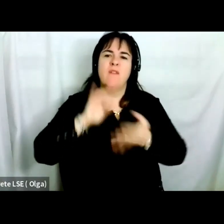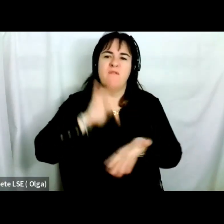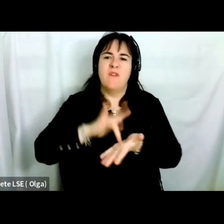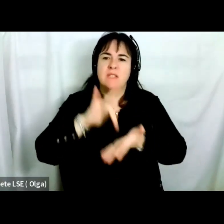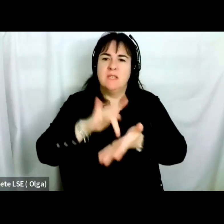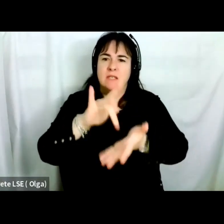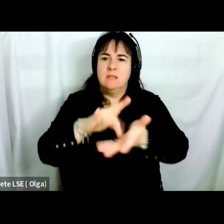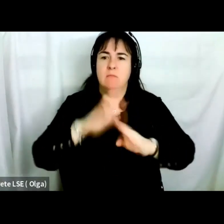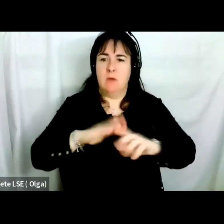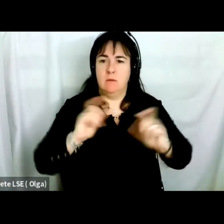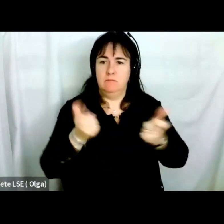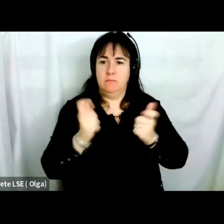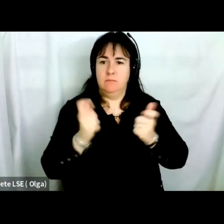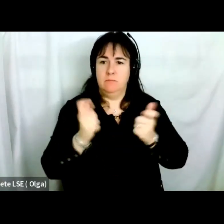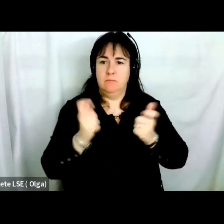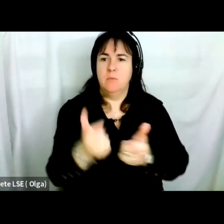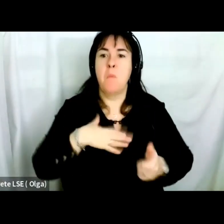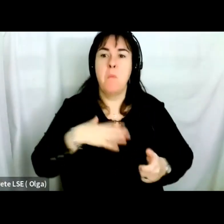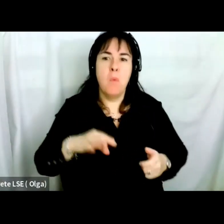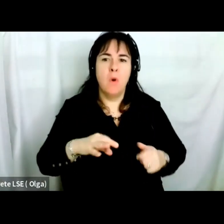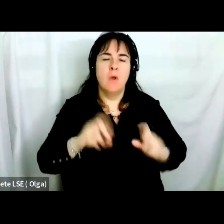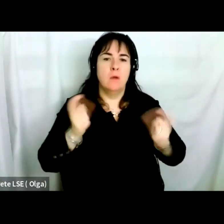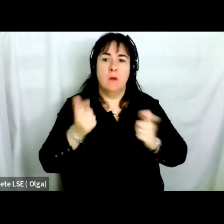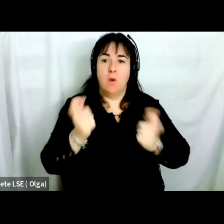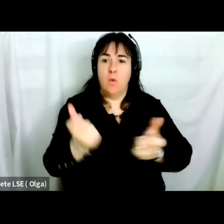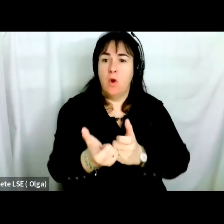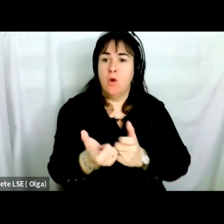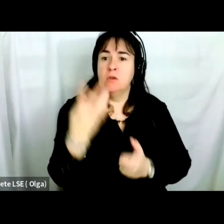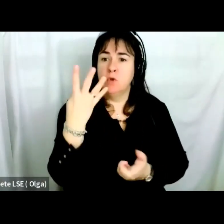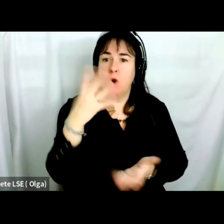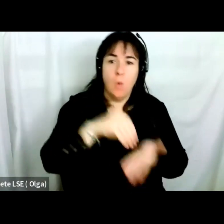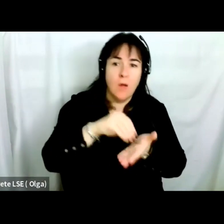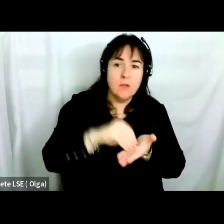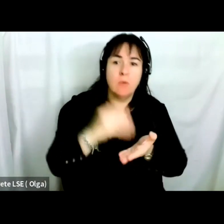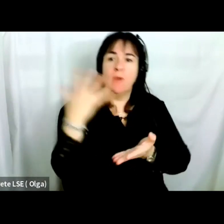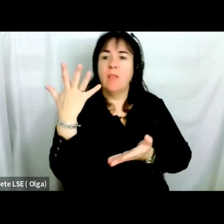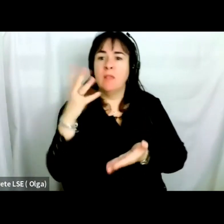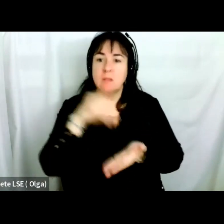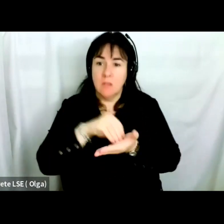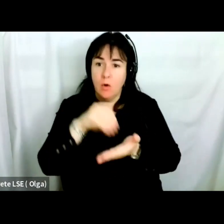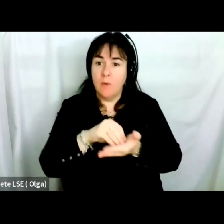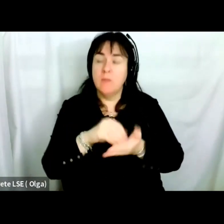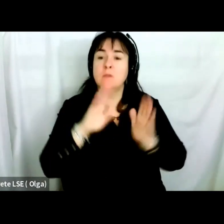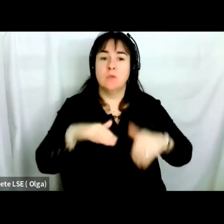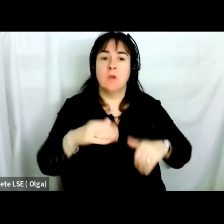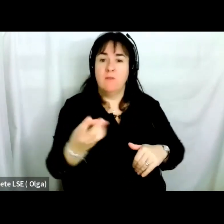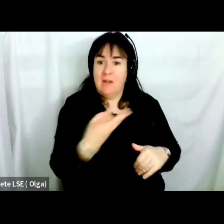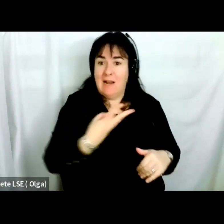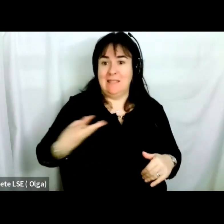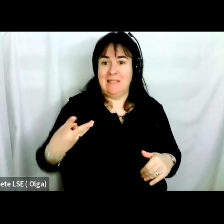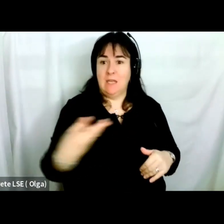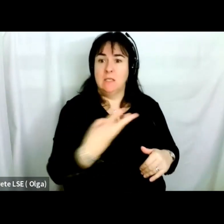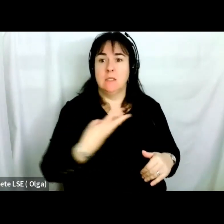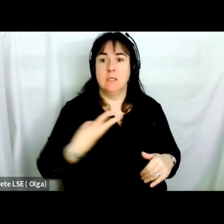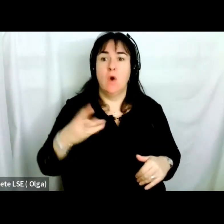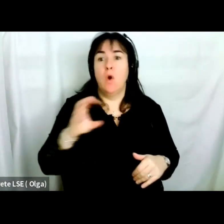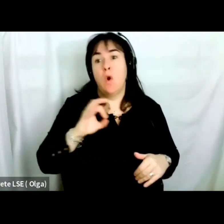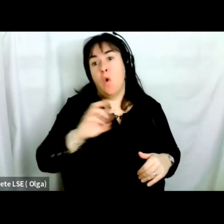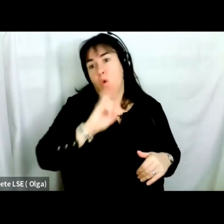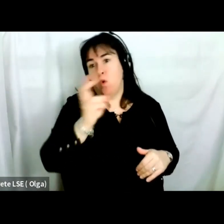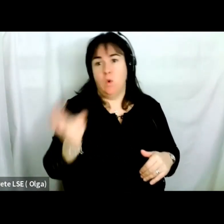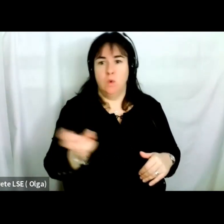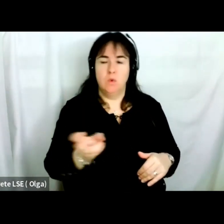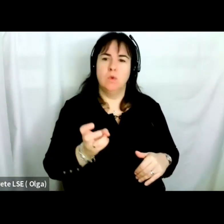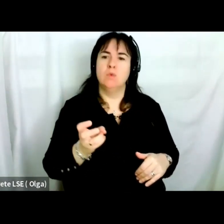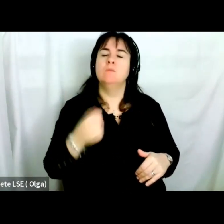que necesitéis pues 4 sesiones, 5, pues vais a fijar entre las 3 o entre los que seáis una serie de